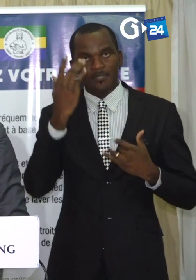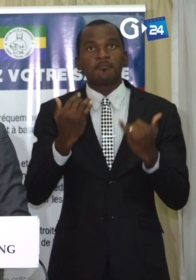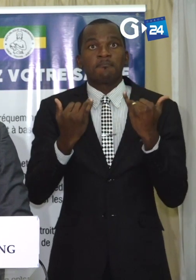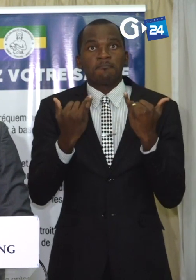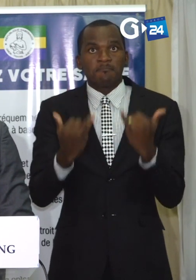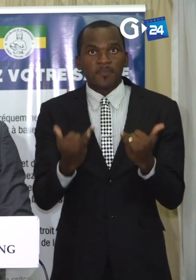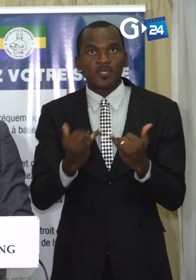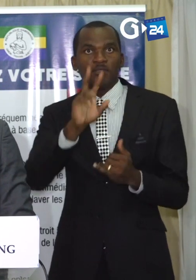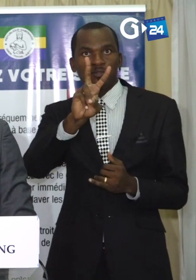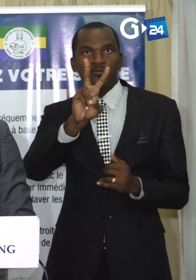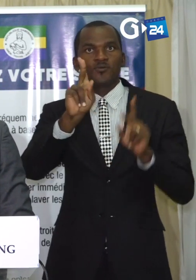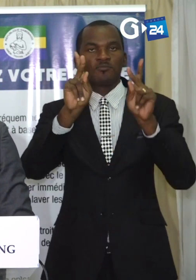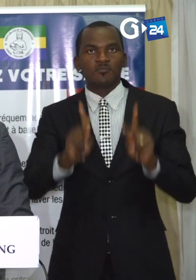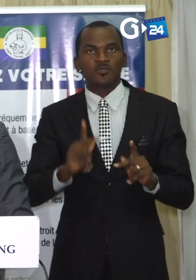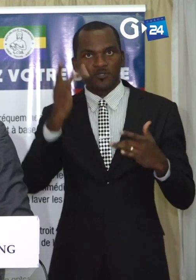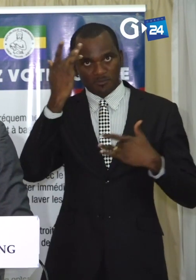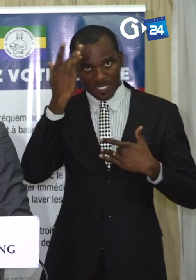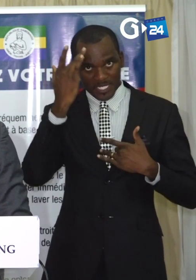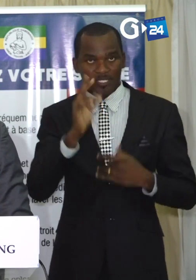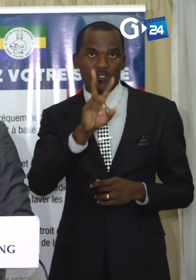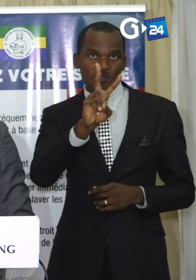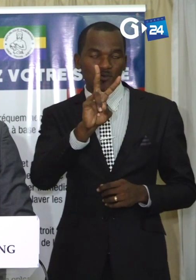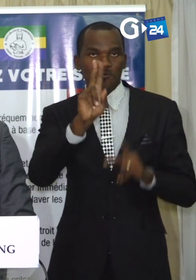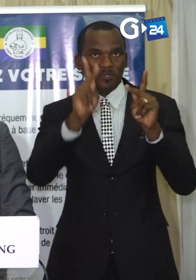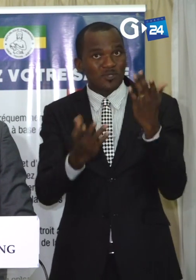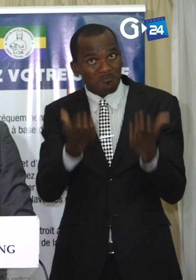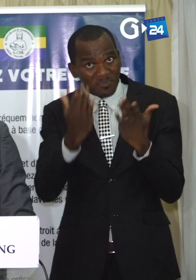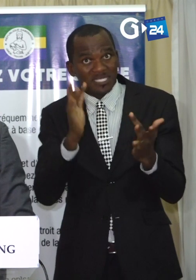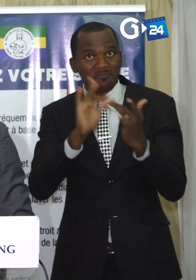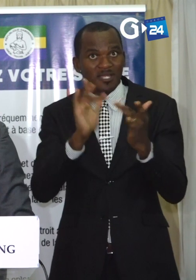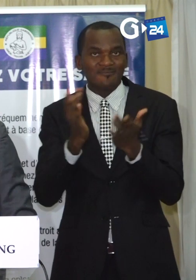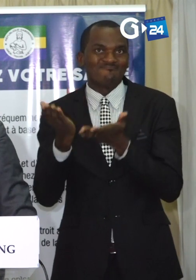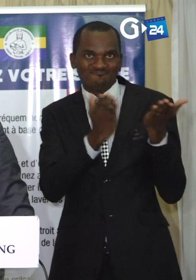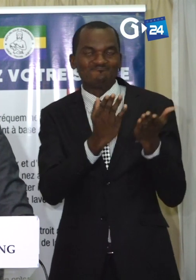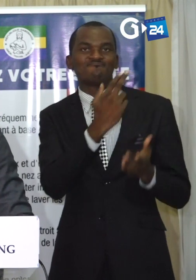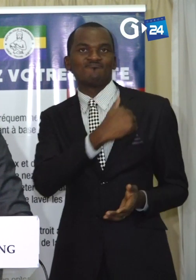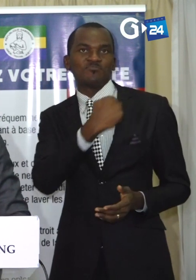Actuellement, 2 cas positifs et 2 cas suspects y sont hospitalisés.